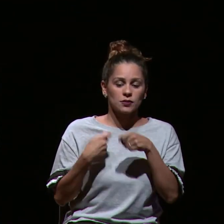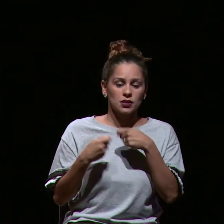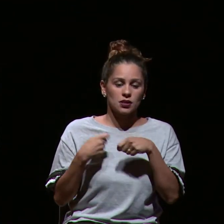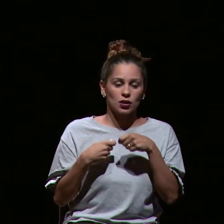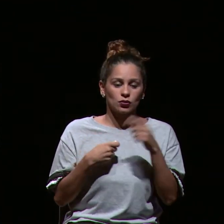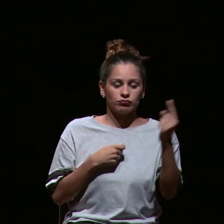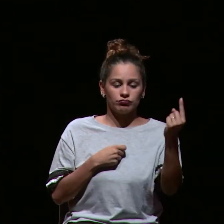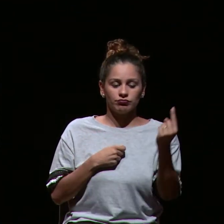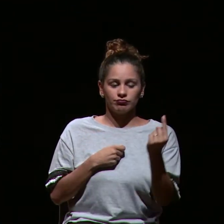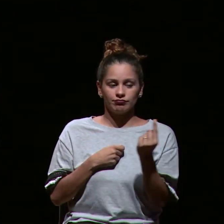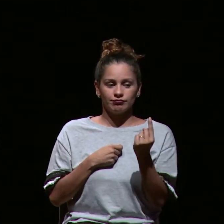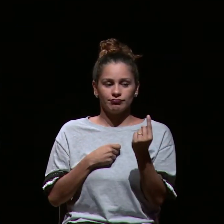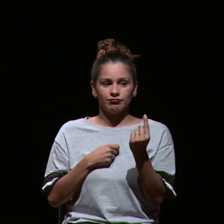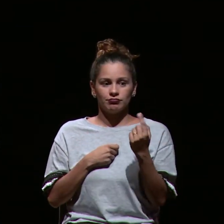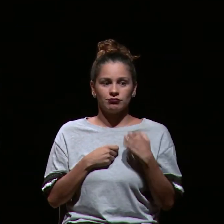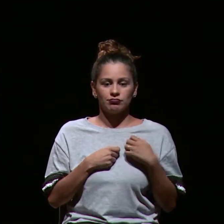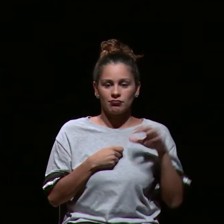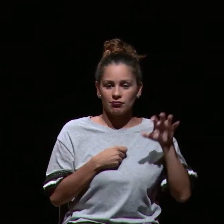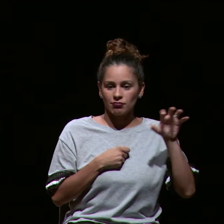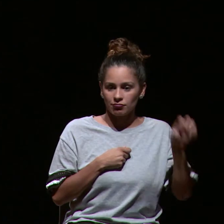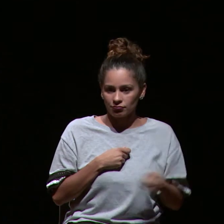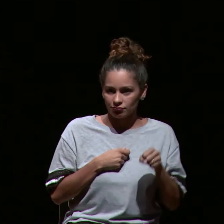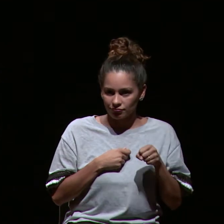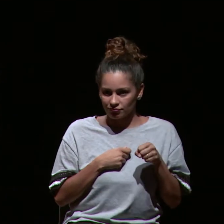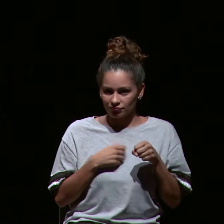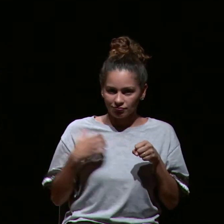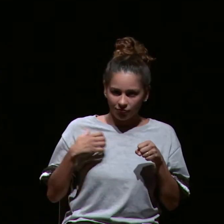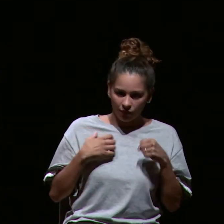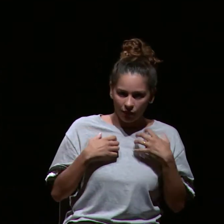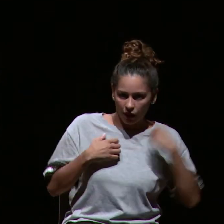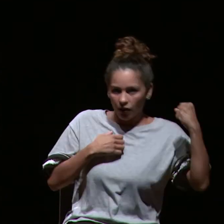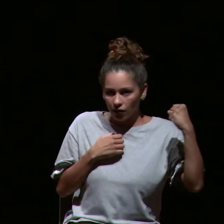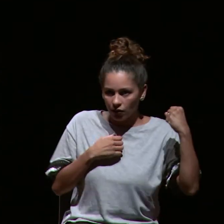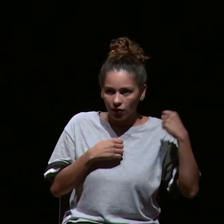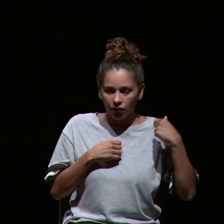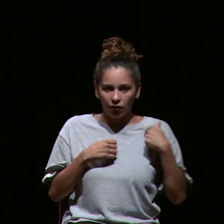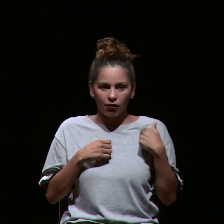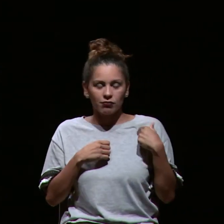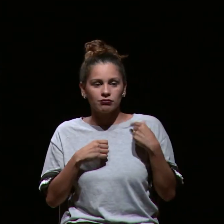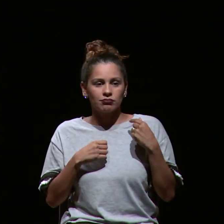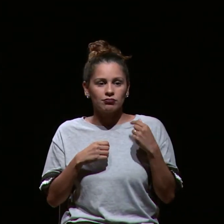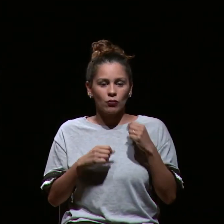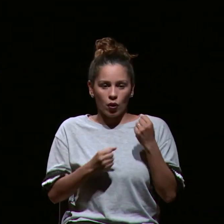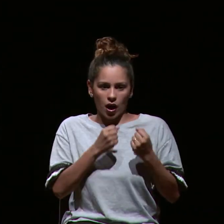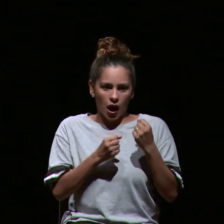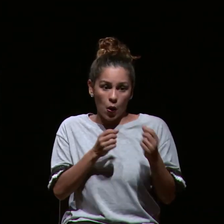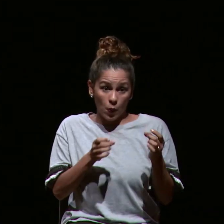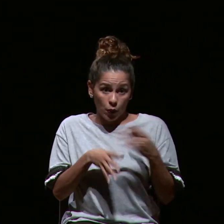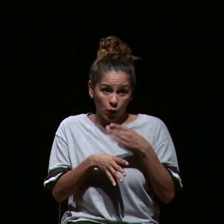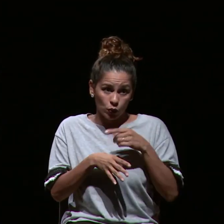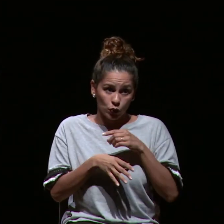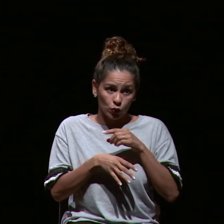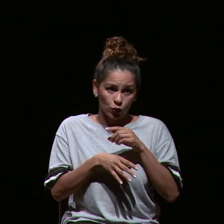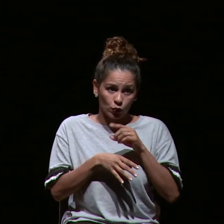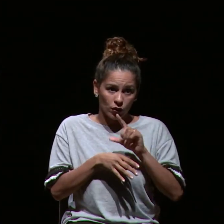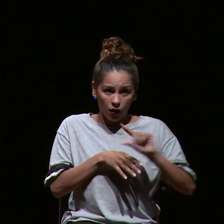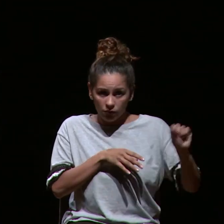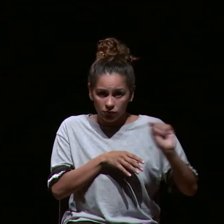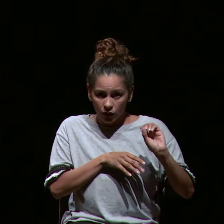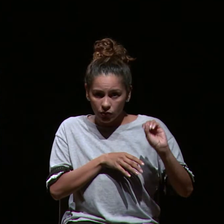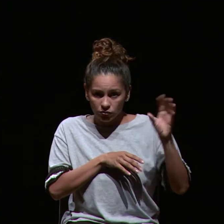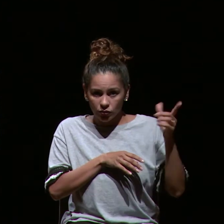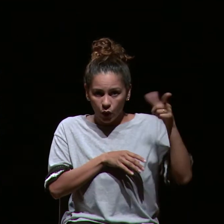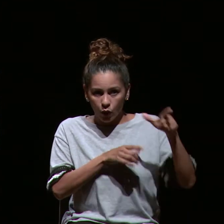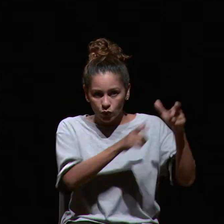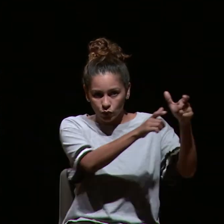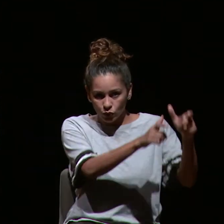Domingo, a quem me entregaram. Eram 6 da tarde, no rigor do inverno, o carro estava pronto para ir ao povoado e eu devia segui-los. Quão frágil